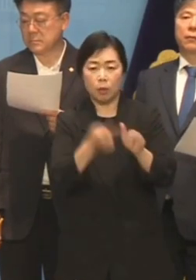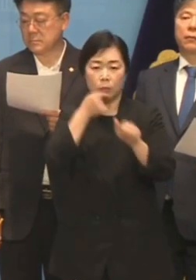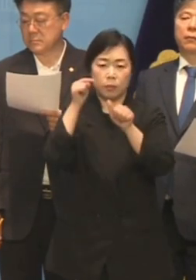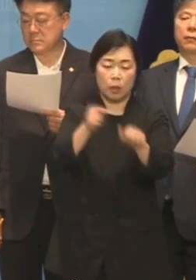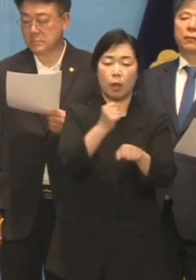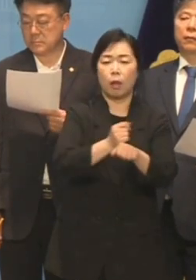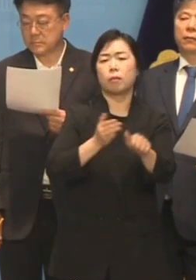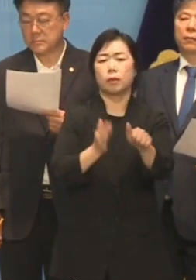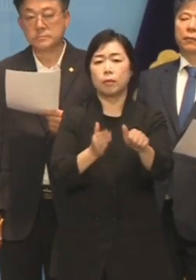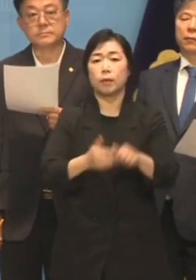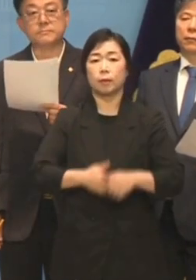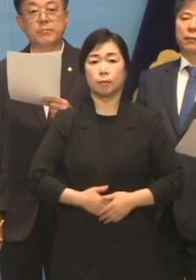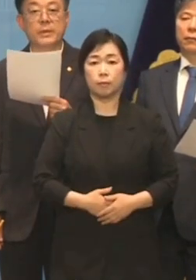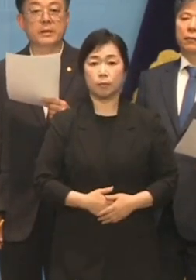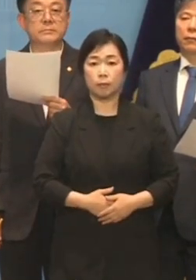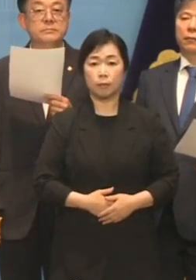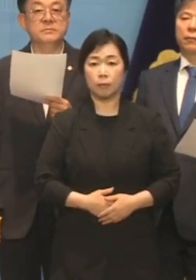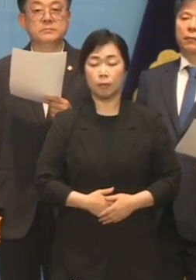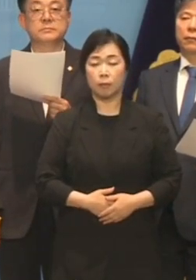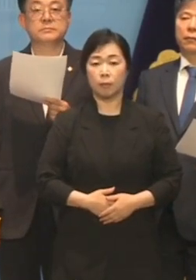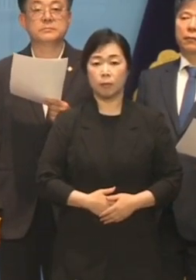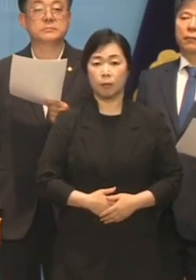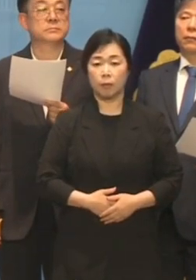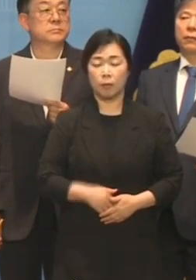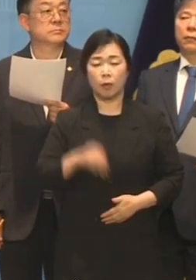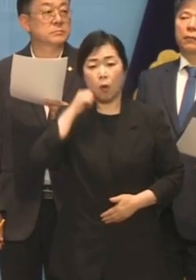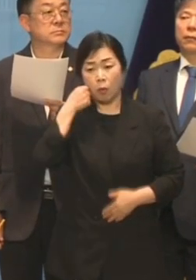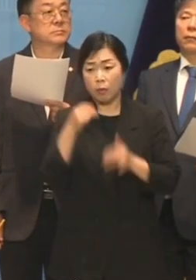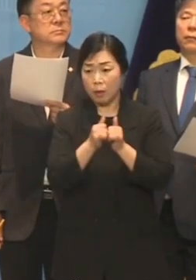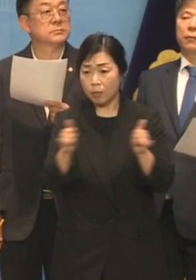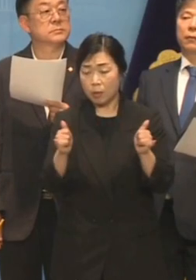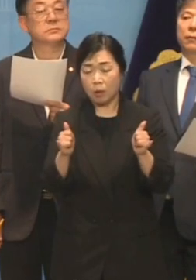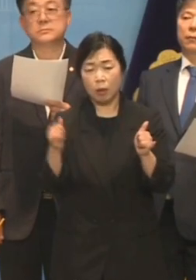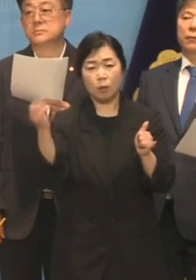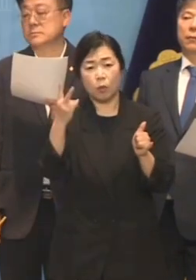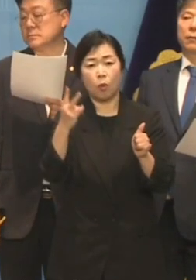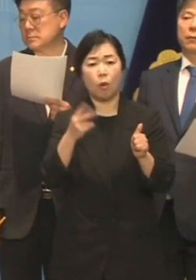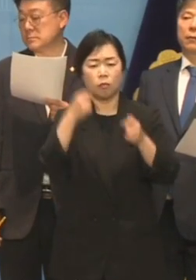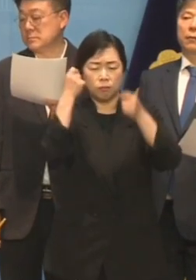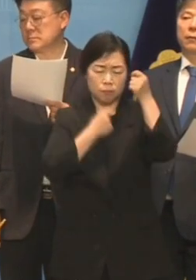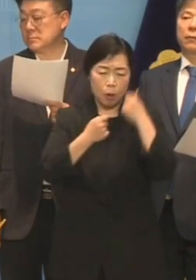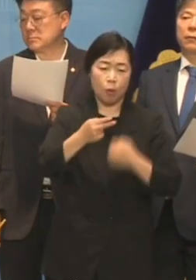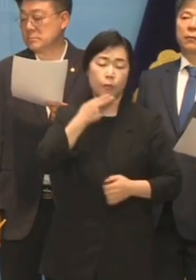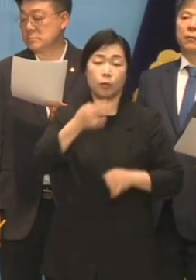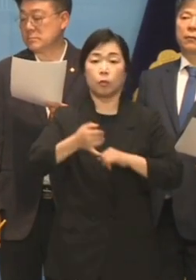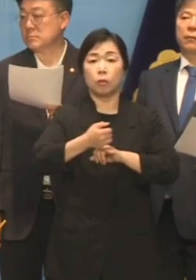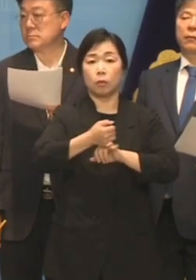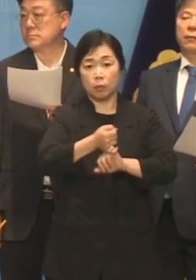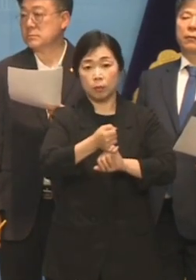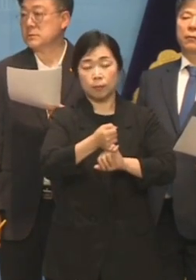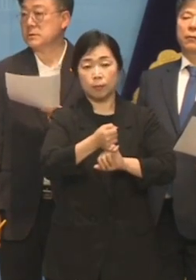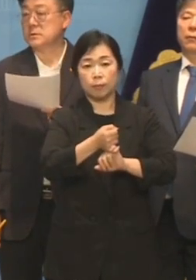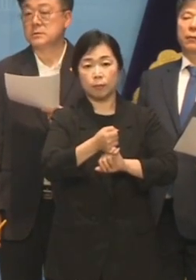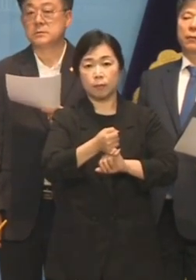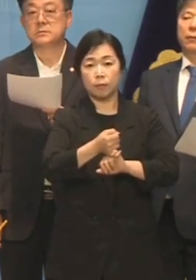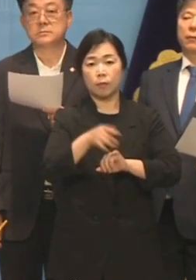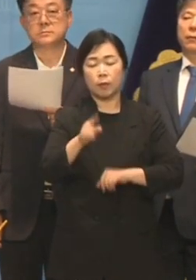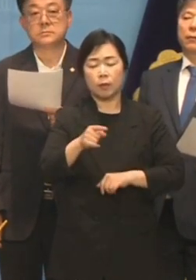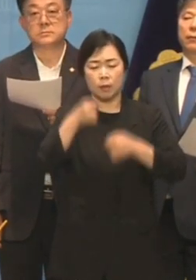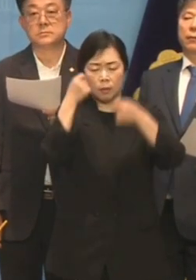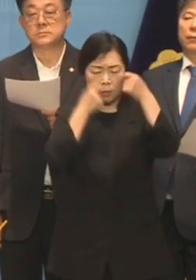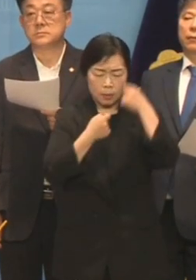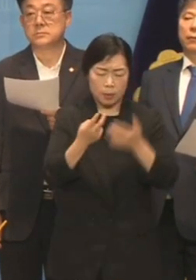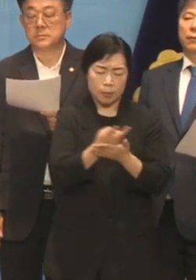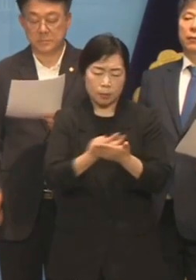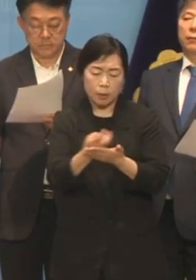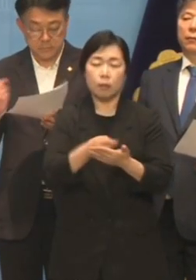시급히 마련해 주십시오. 소외된 이들이 더 이상 울부짖지 않도록 그